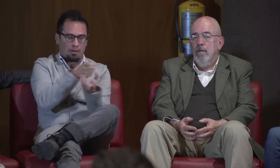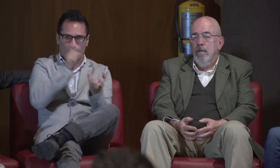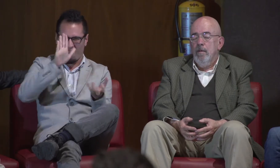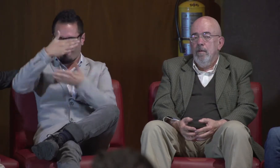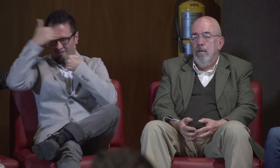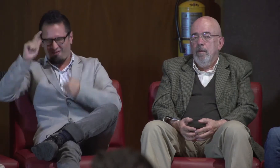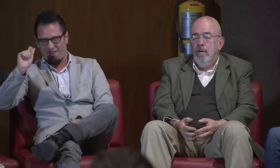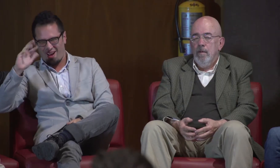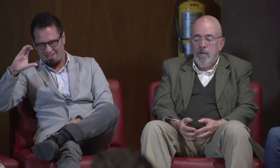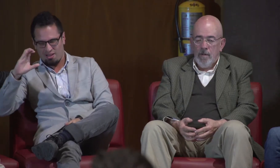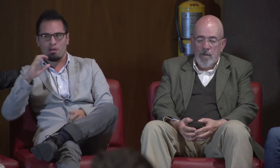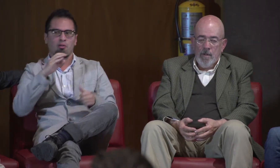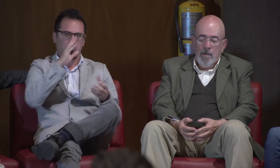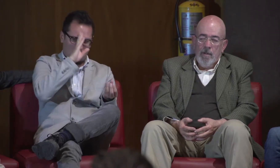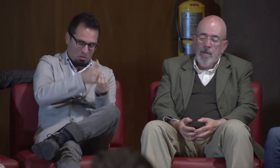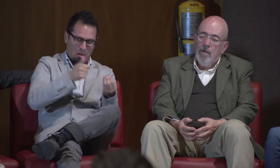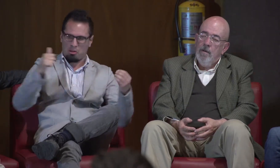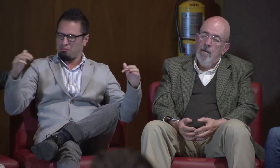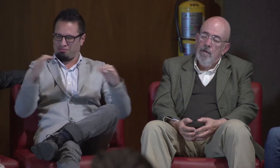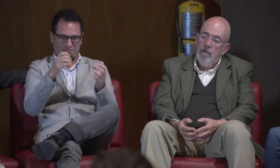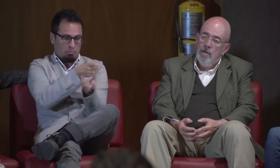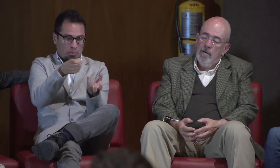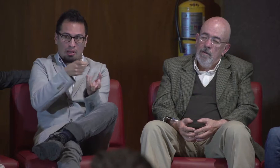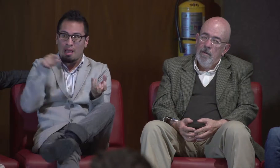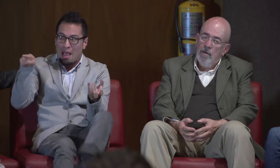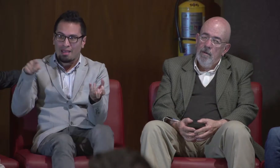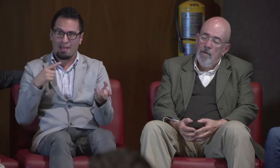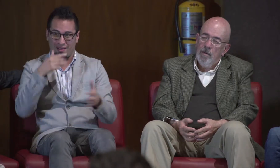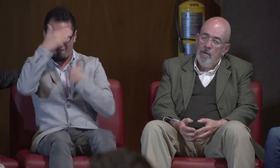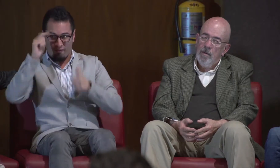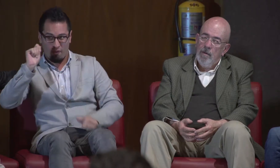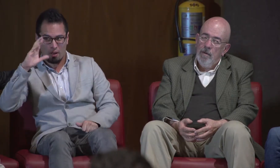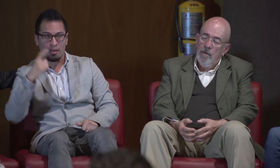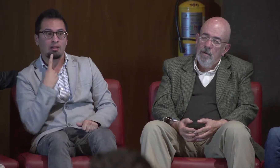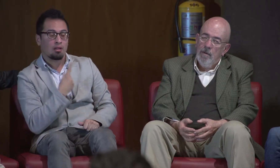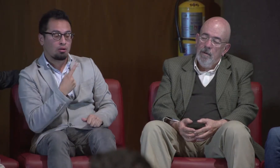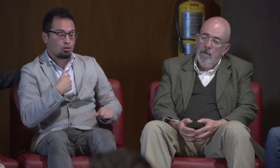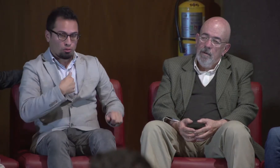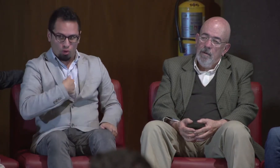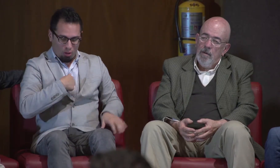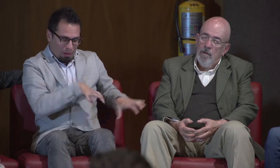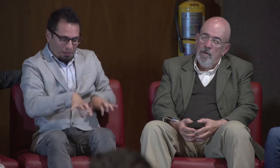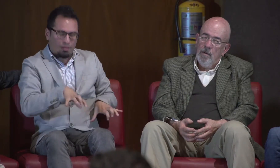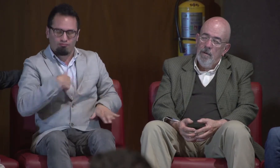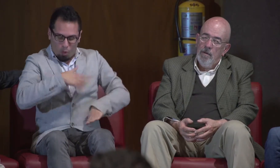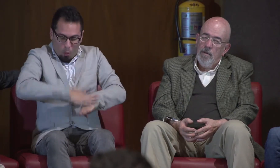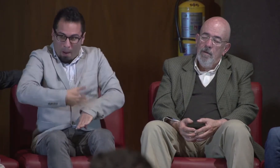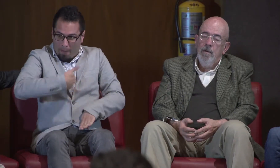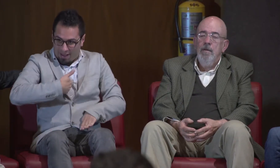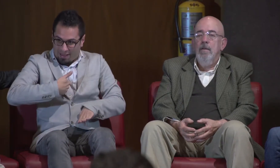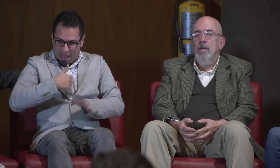de algo en particular, sino que estamos hablando de las acciones negativas, de lo que ha ocurrido con el conflicto que se está dando entre estos